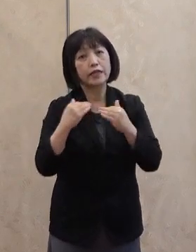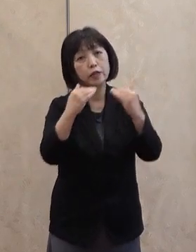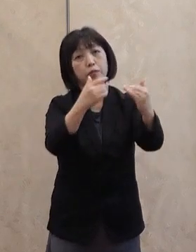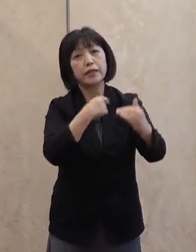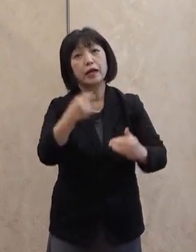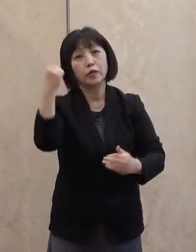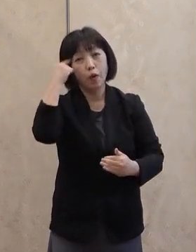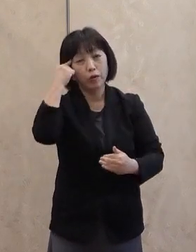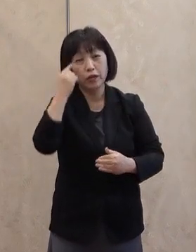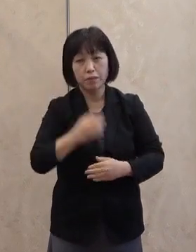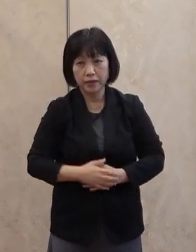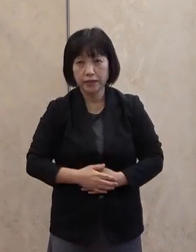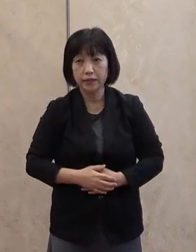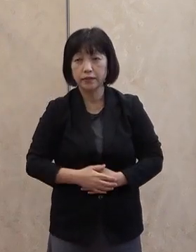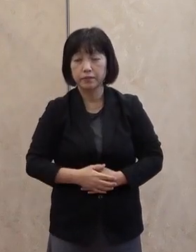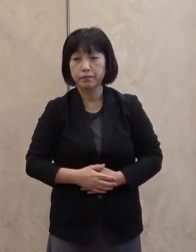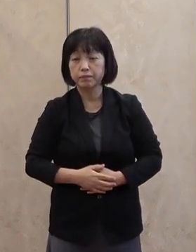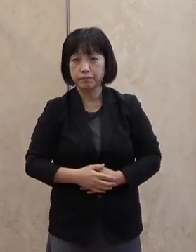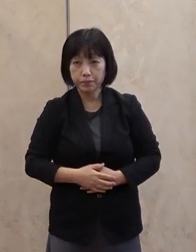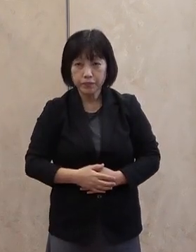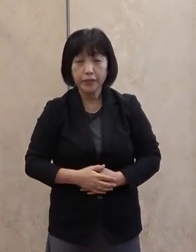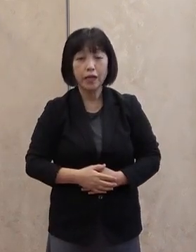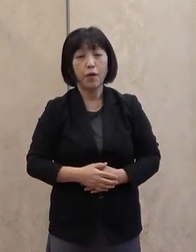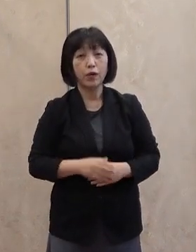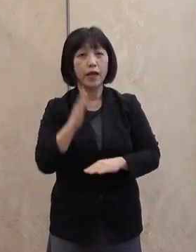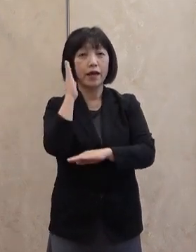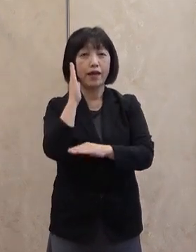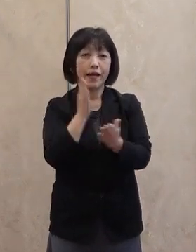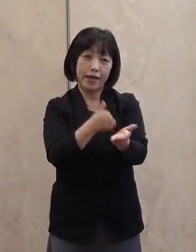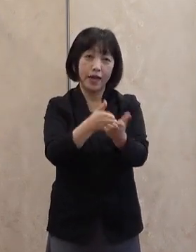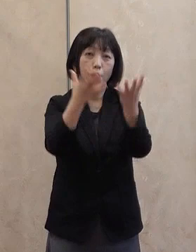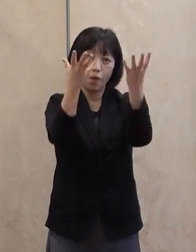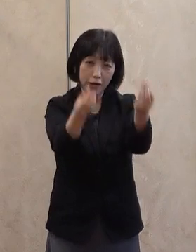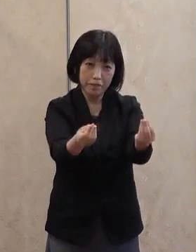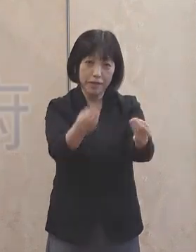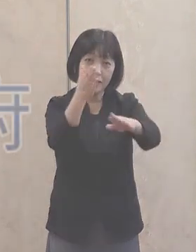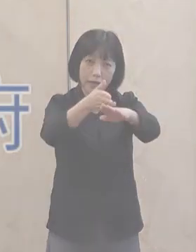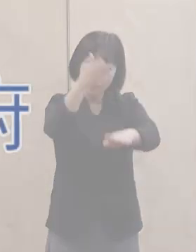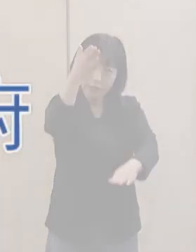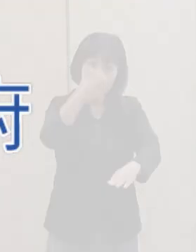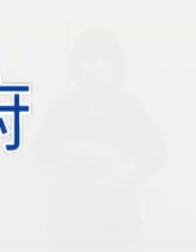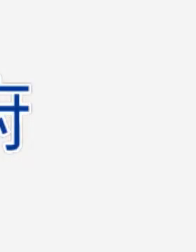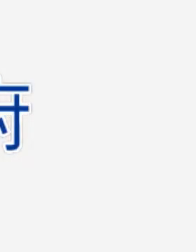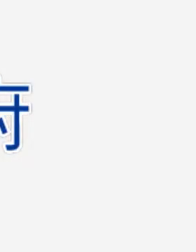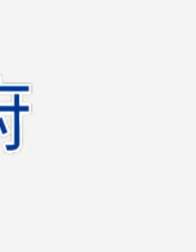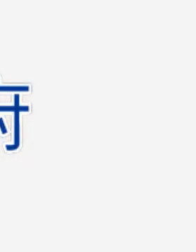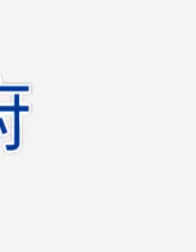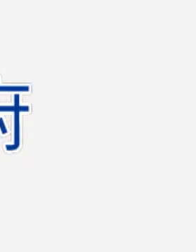それでしたら、これで定例会見終わりにさせていただきます。ありがとうございました。